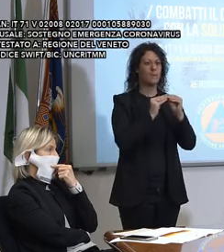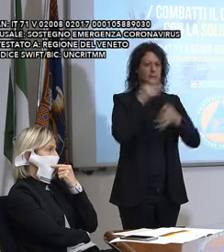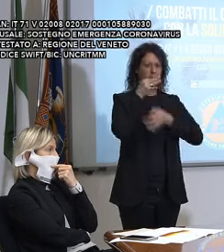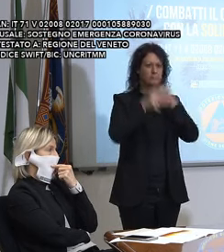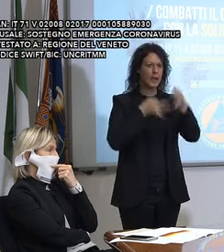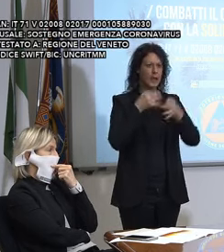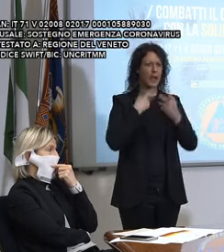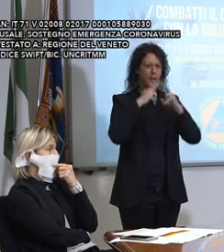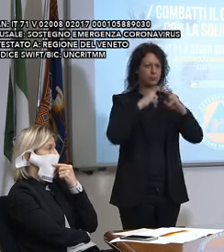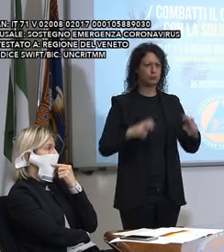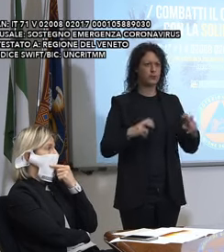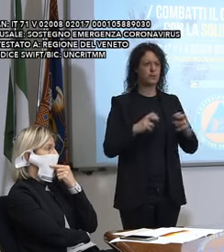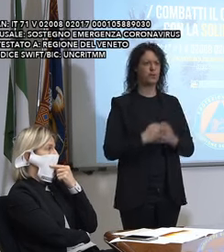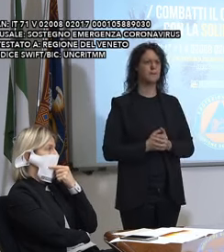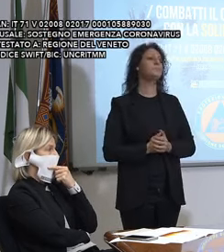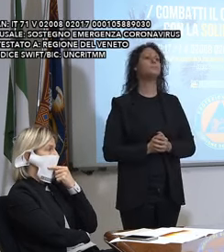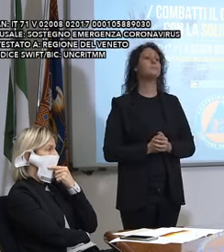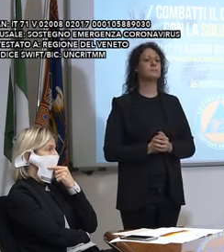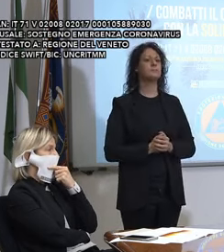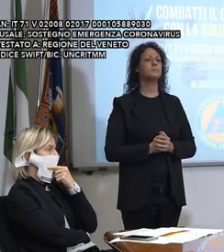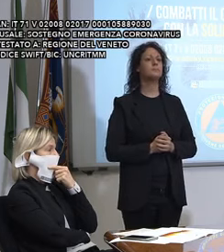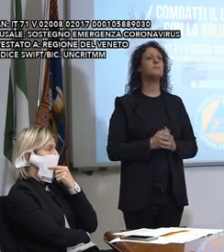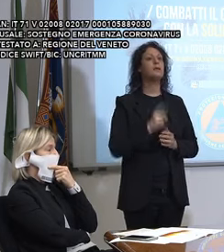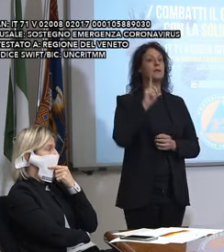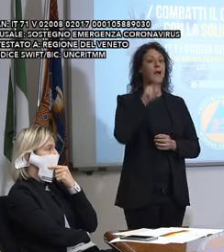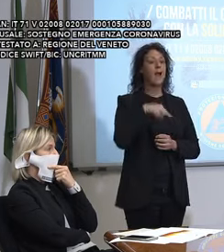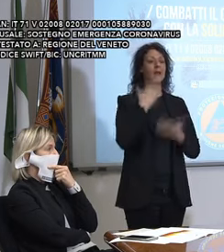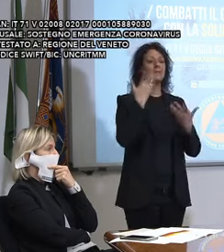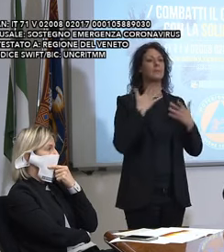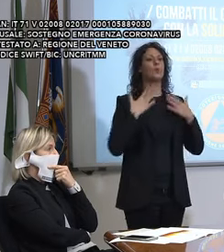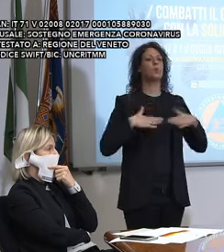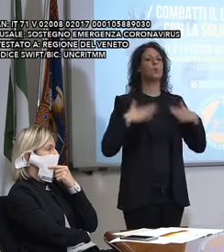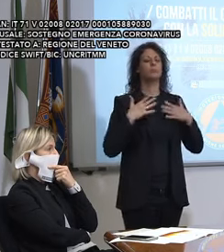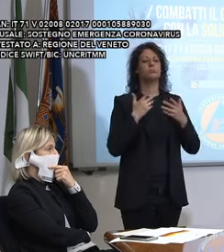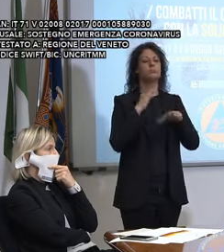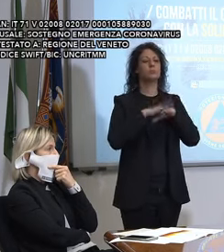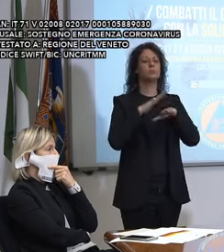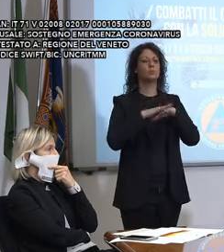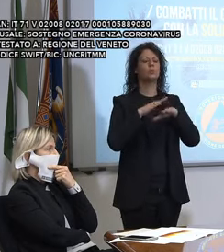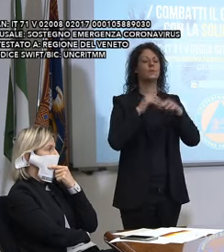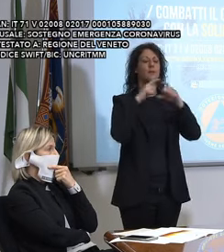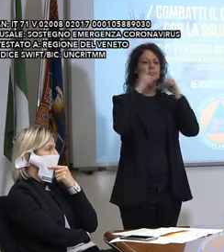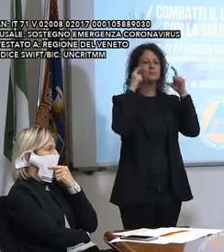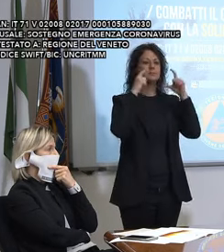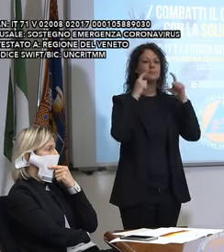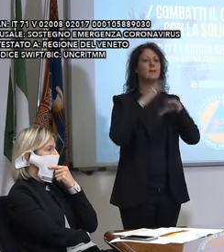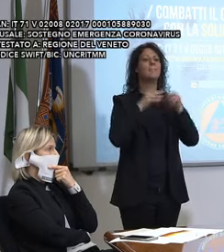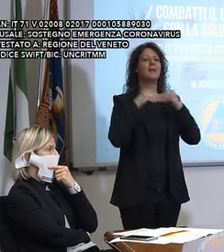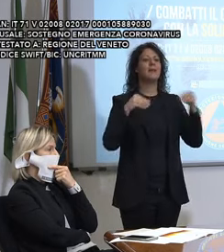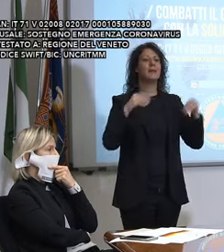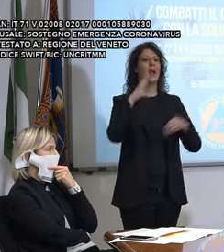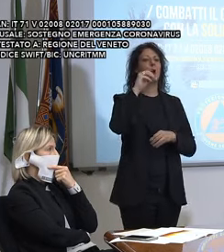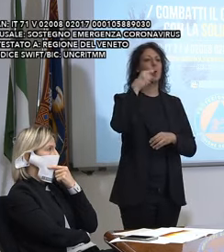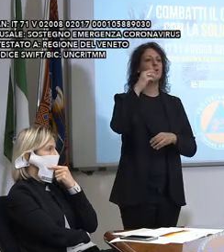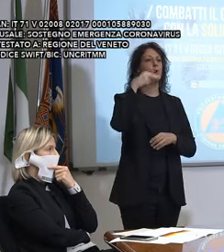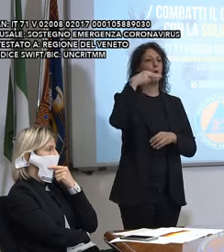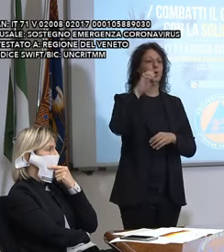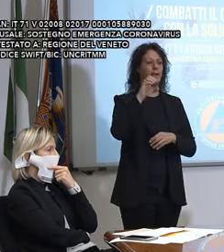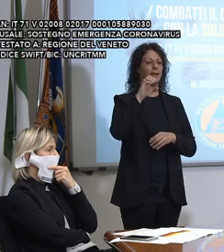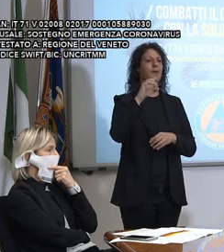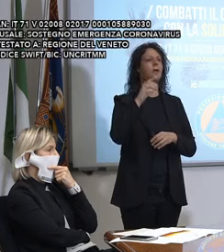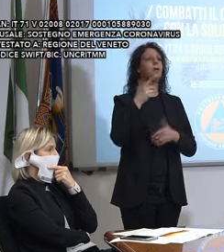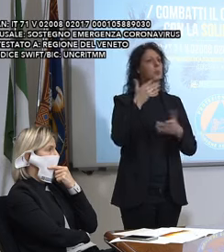del fatto che anche farsela in cotone, con il cotone della camicia, è sufficiente. Addirittura è certificato